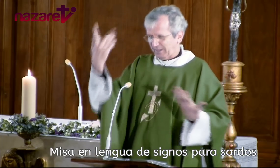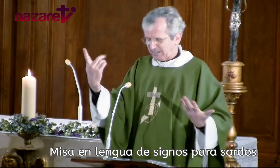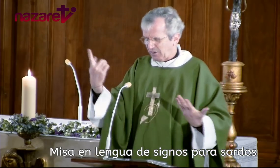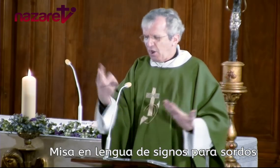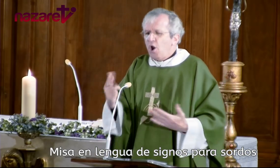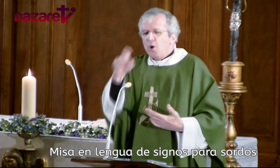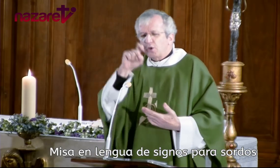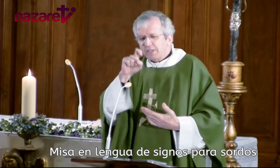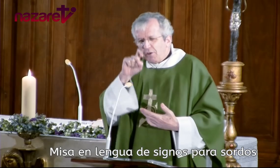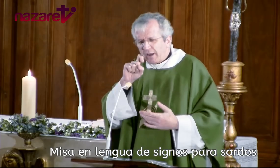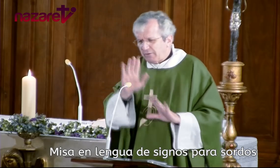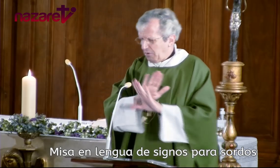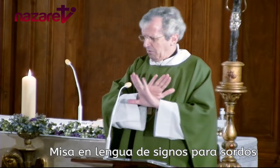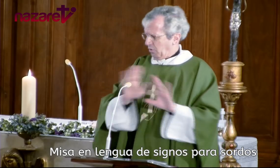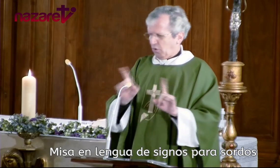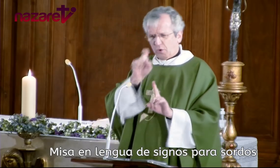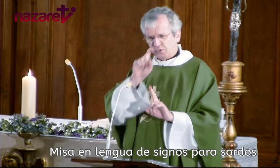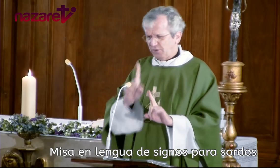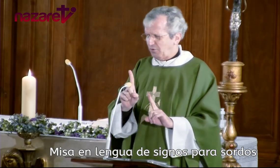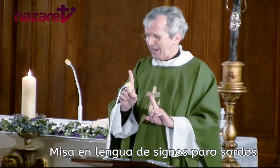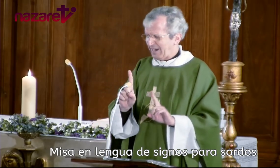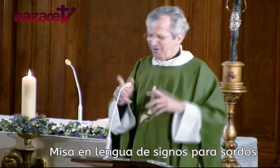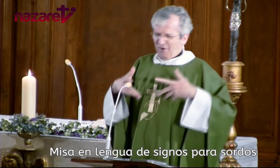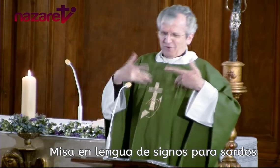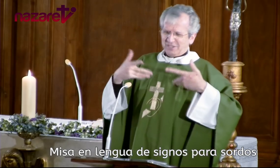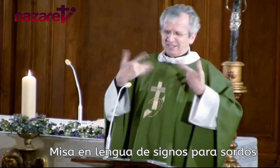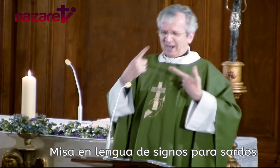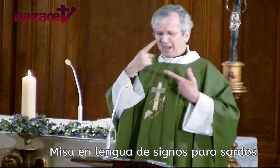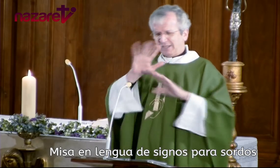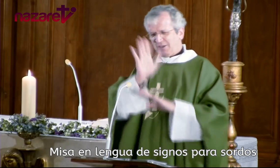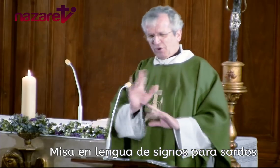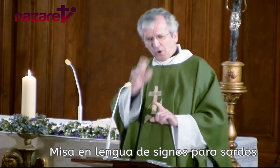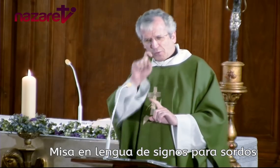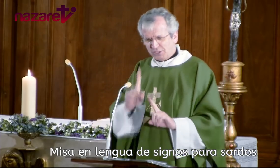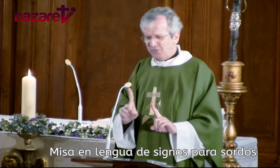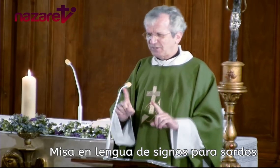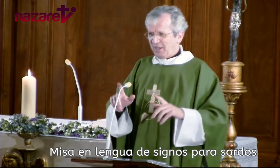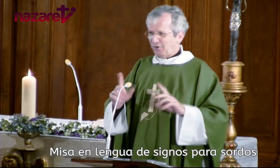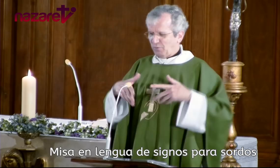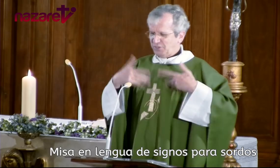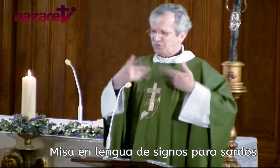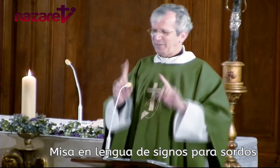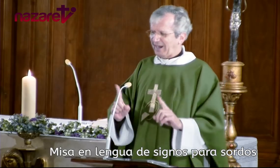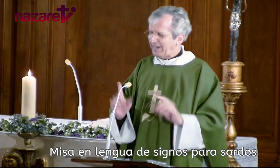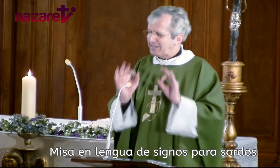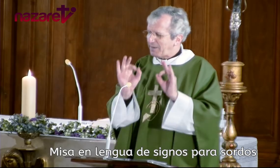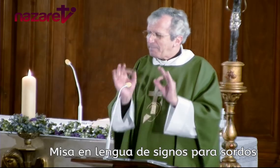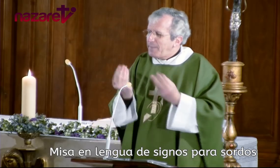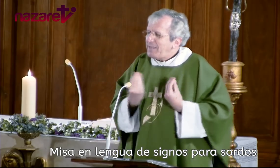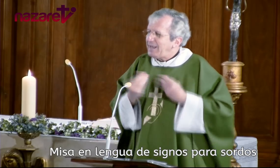es los que lloran como si no lloraran, los que están alegres como si no estuvieran alegres, saber vivir